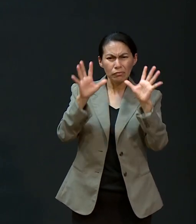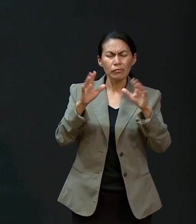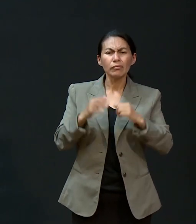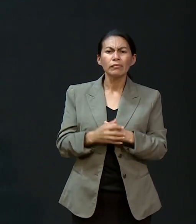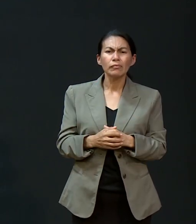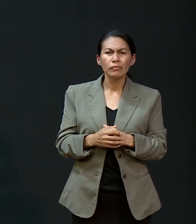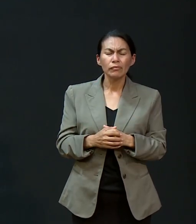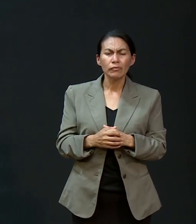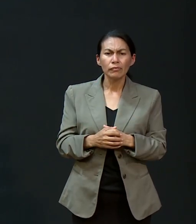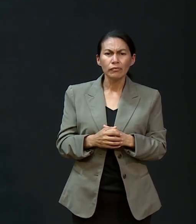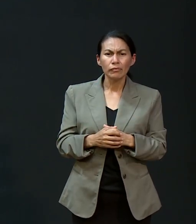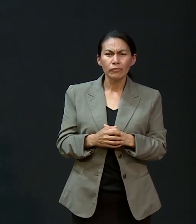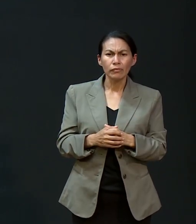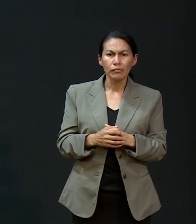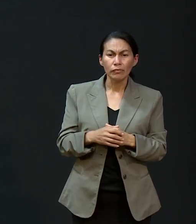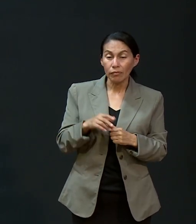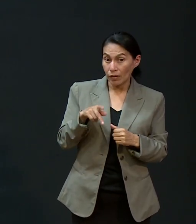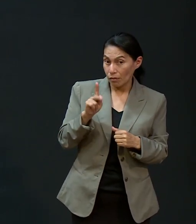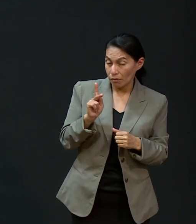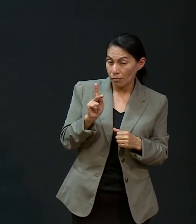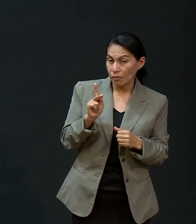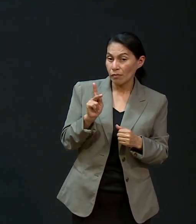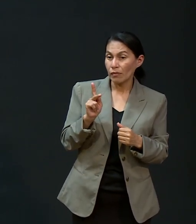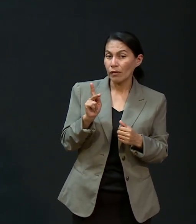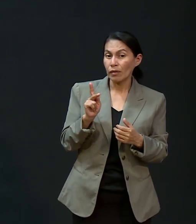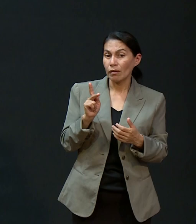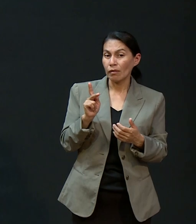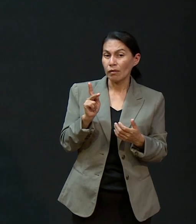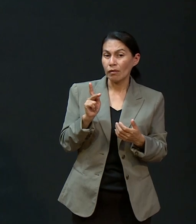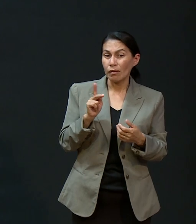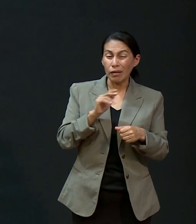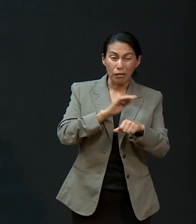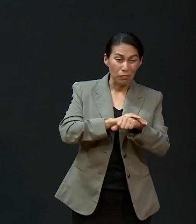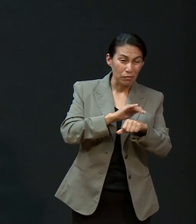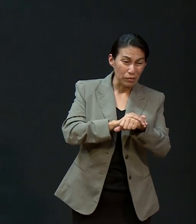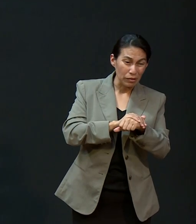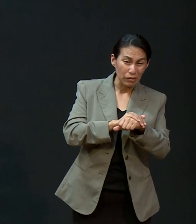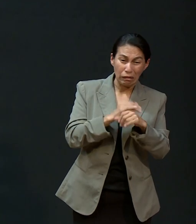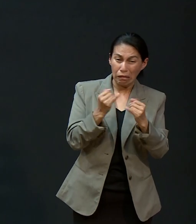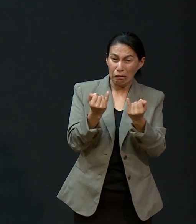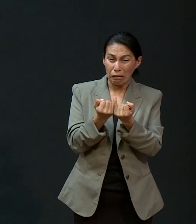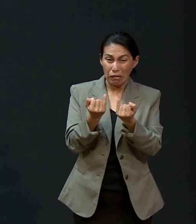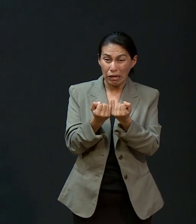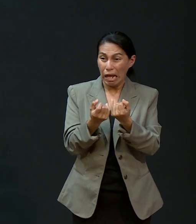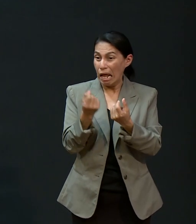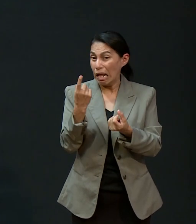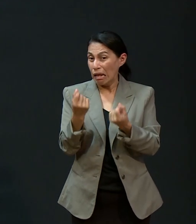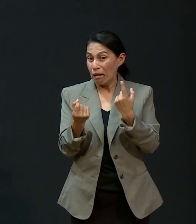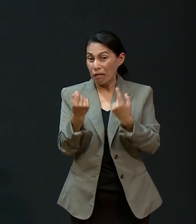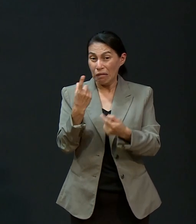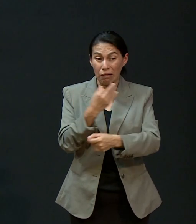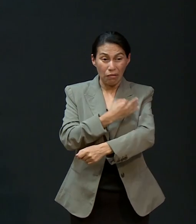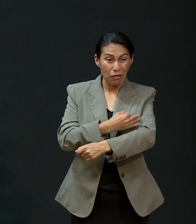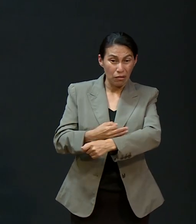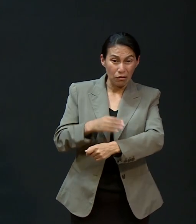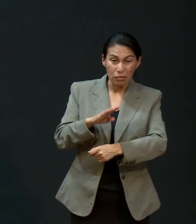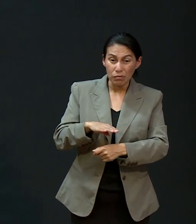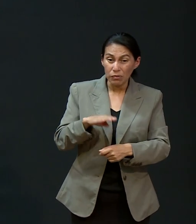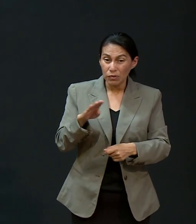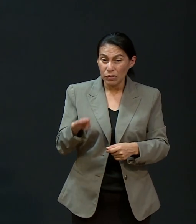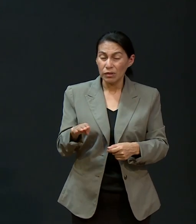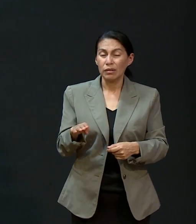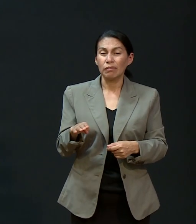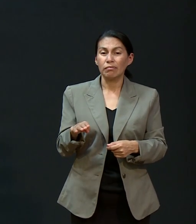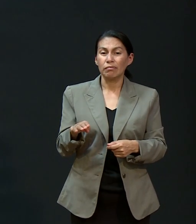comprender tristemente en esta situación. Pero cuando tengo amigos que pasan también por estas circunstancias